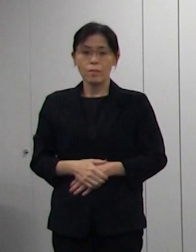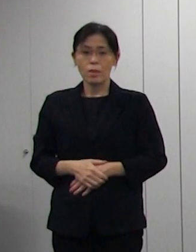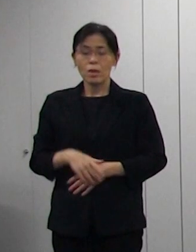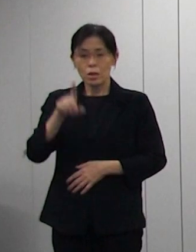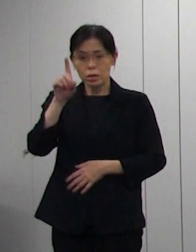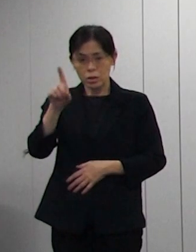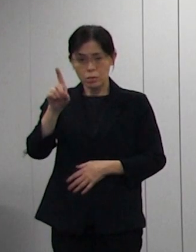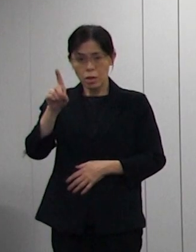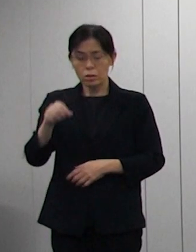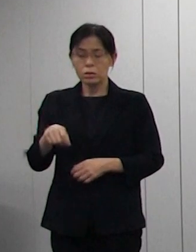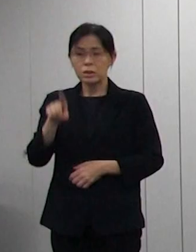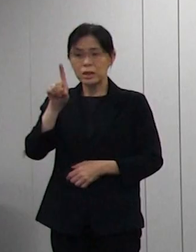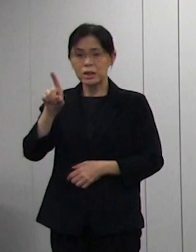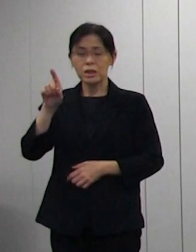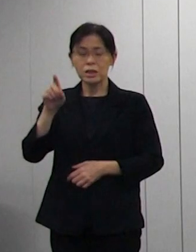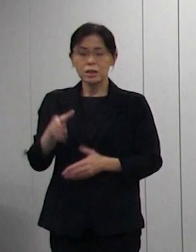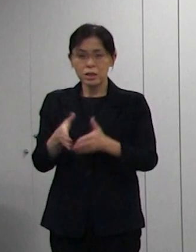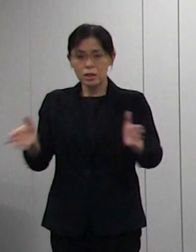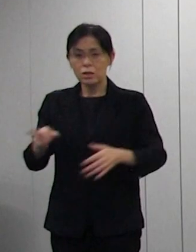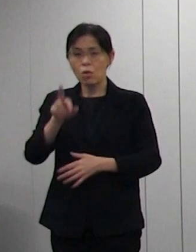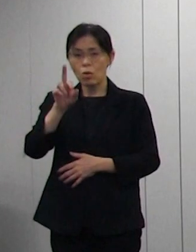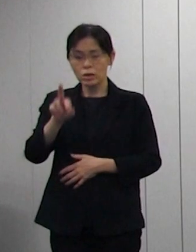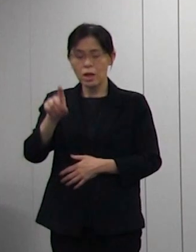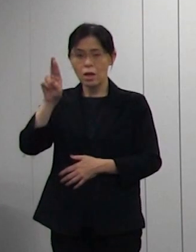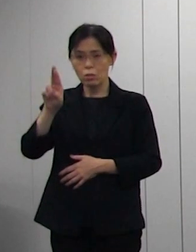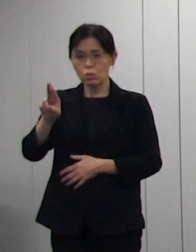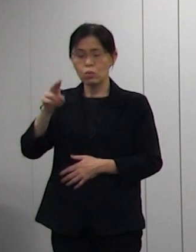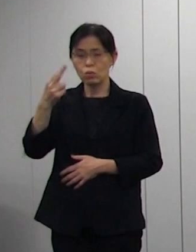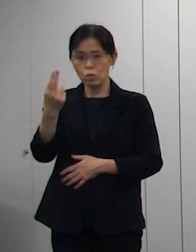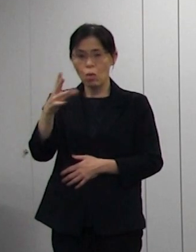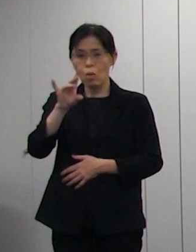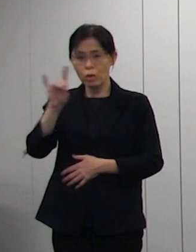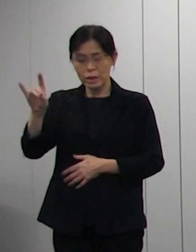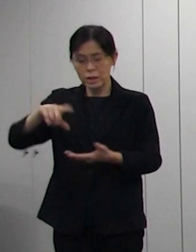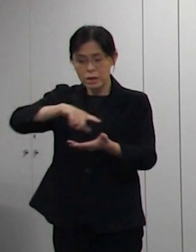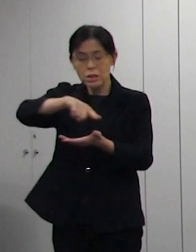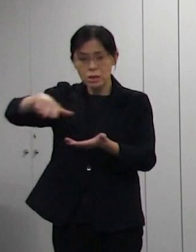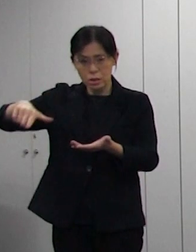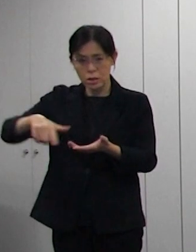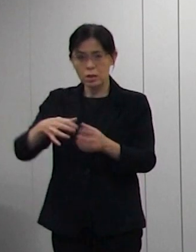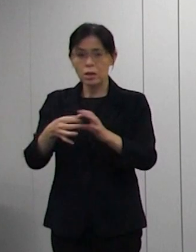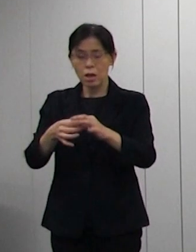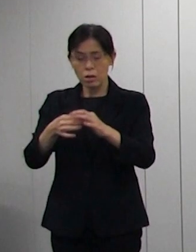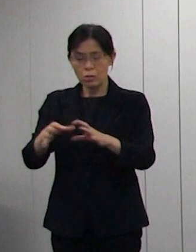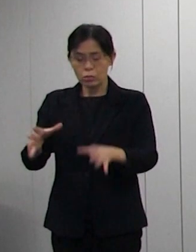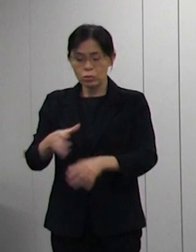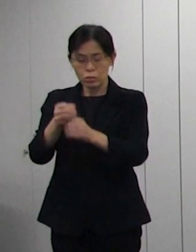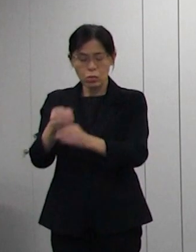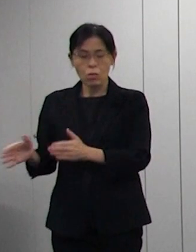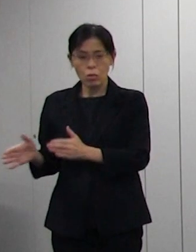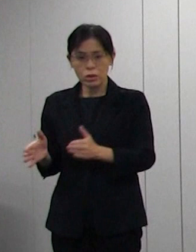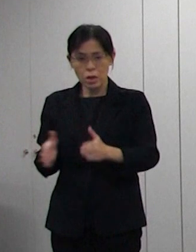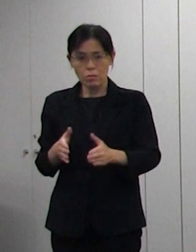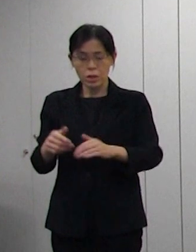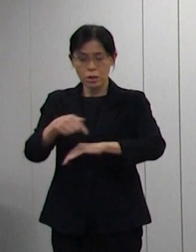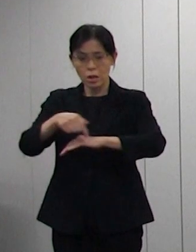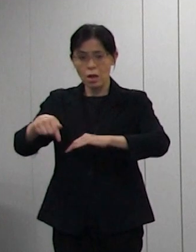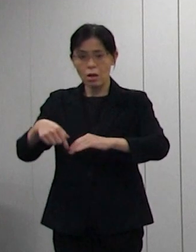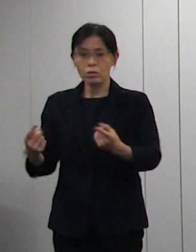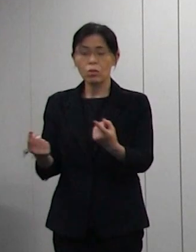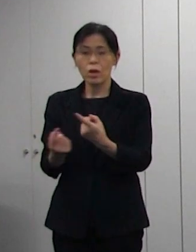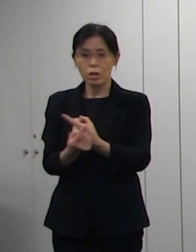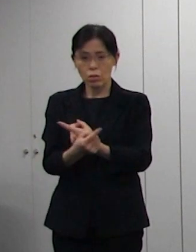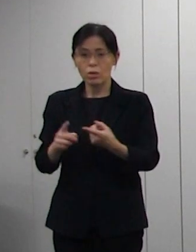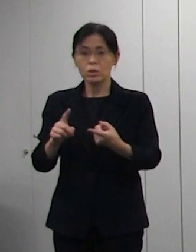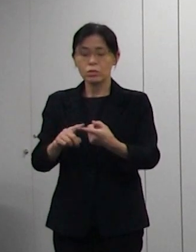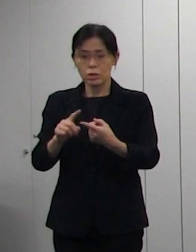番の広瀬宇都木辺地に係る総合整備計画の変更については、当該辺